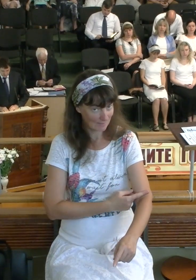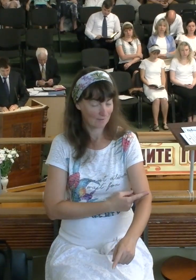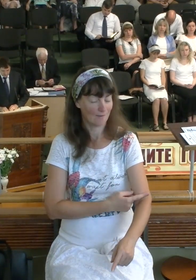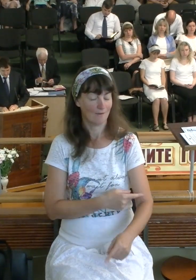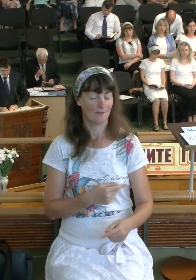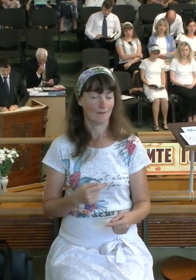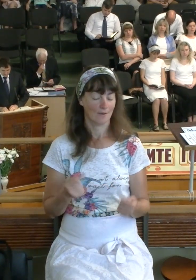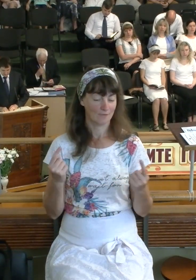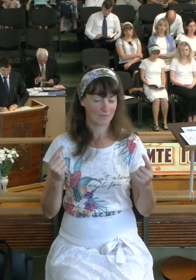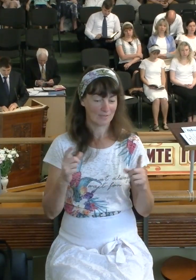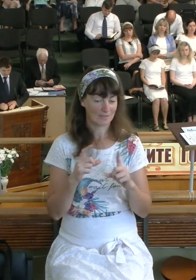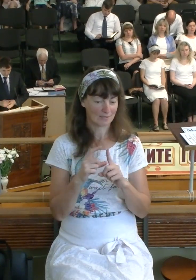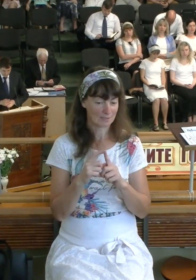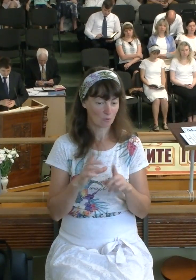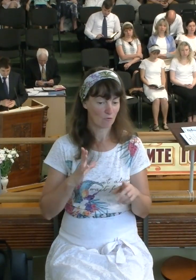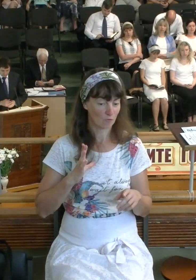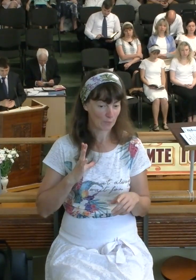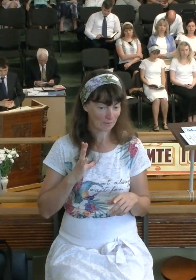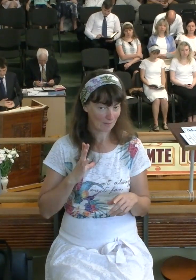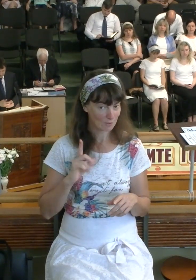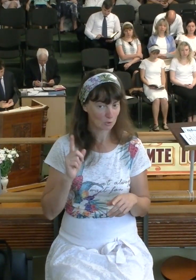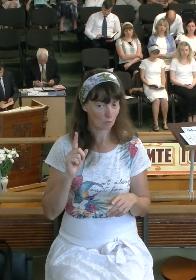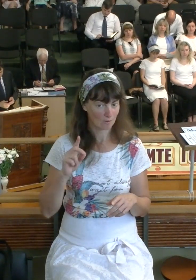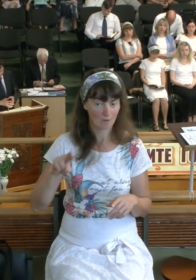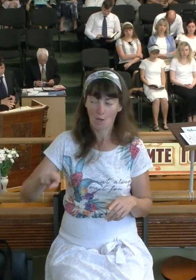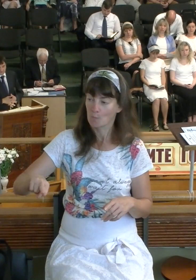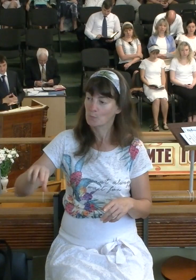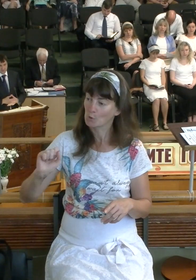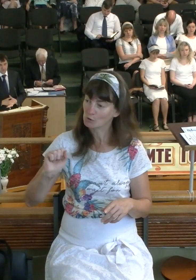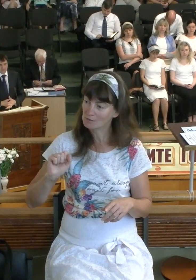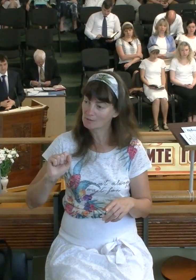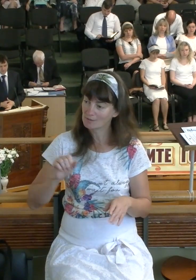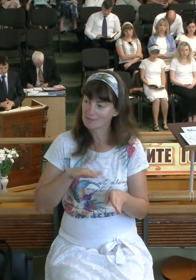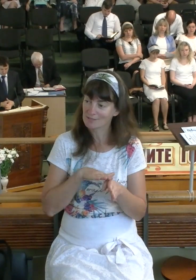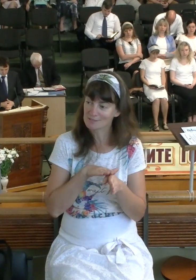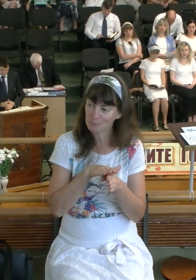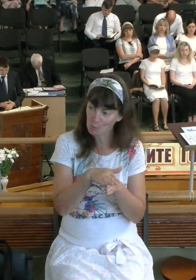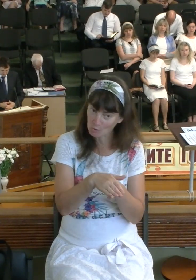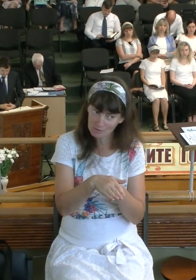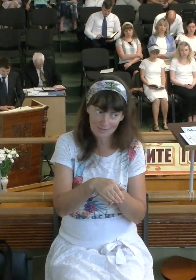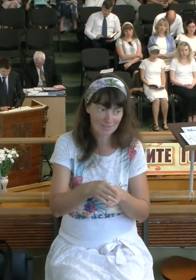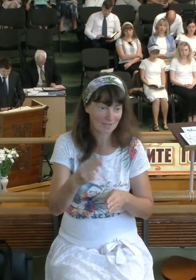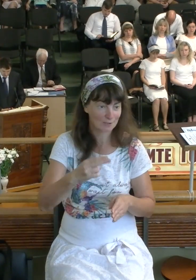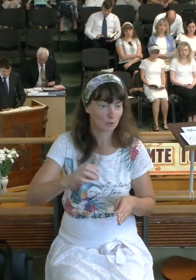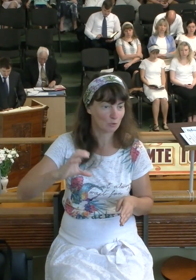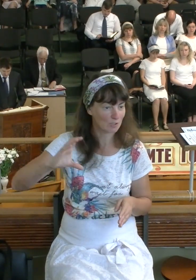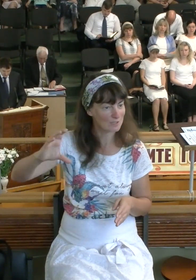слов, начало было то, что Петр, исполнившись Духа Святого, я